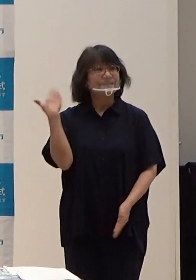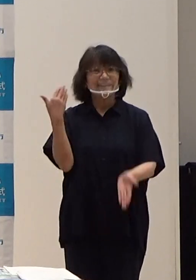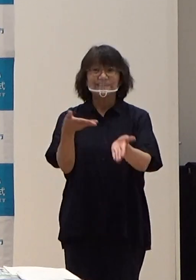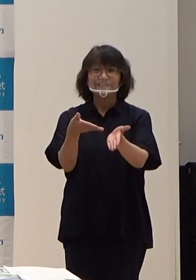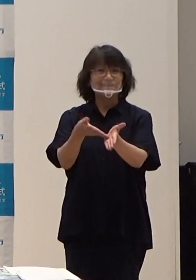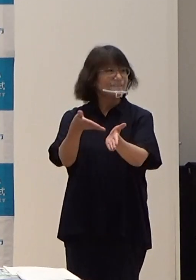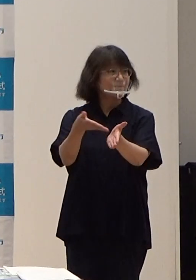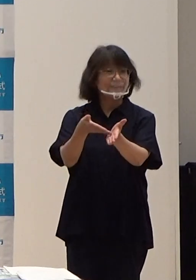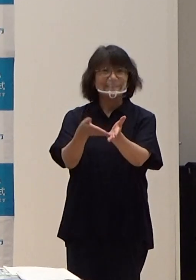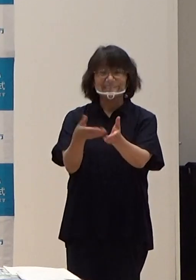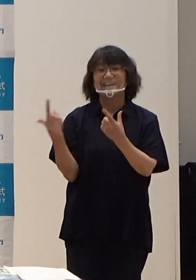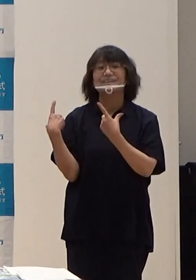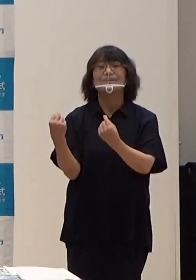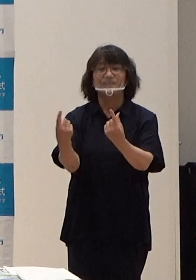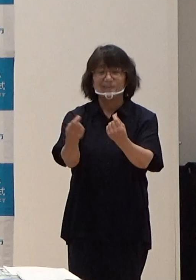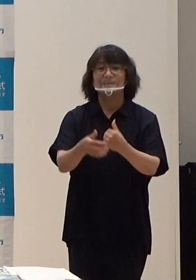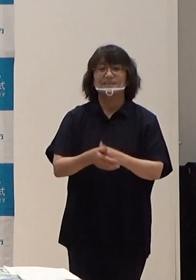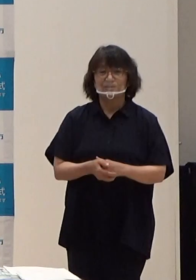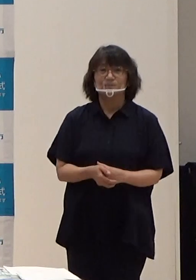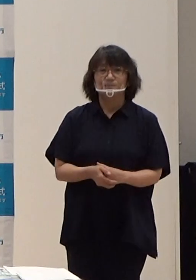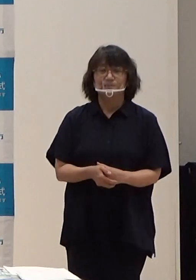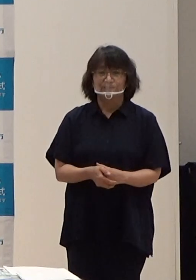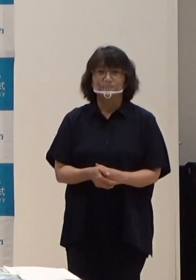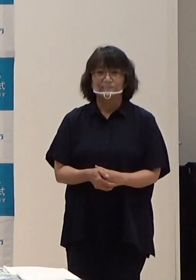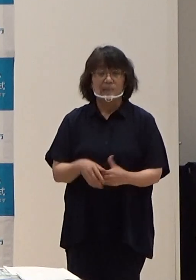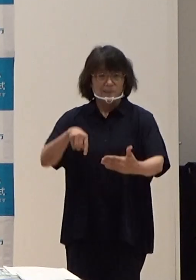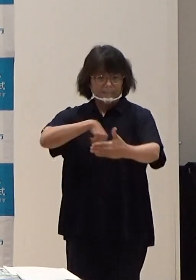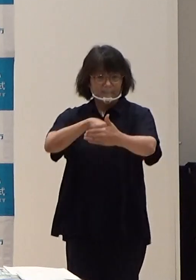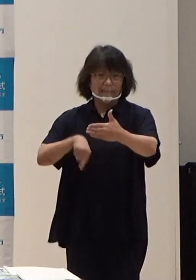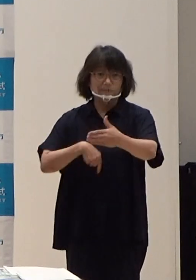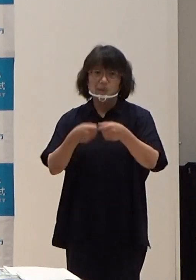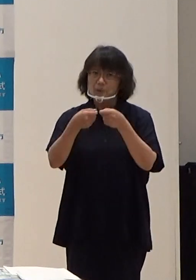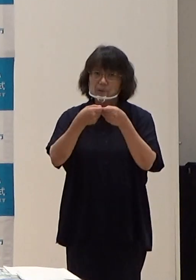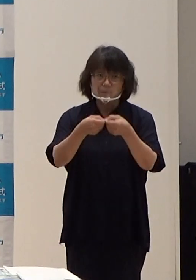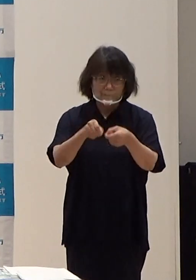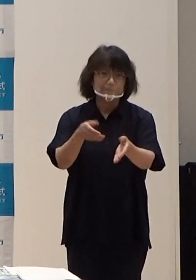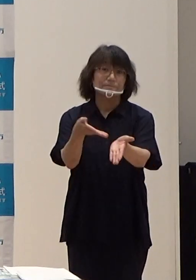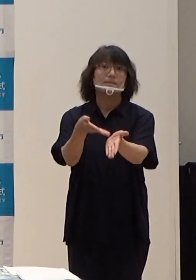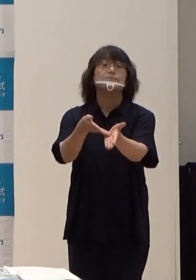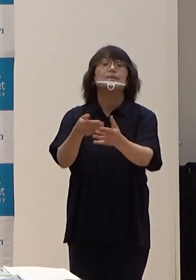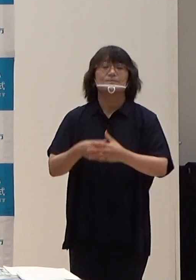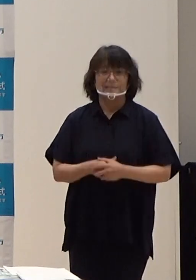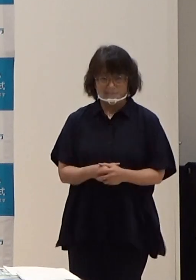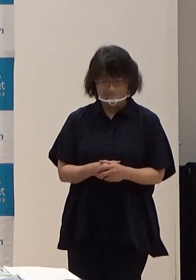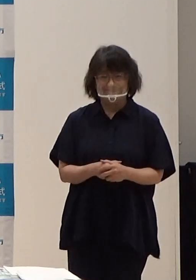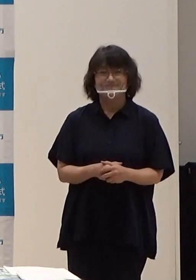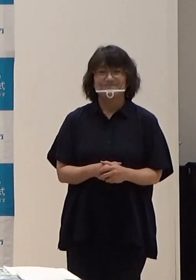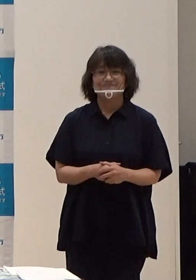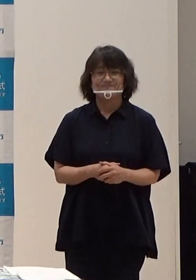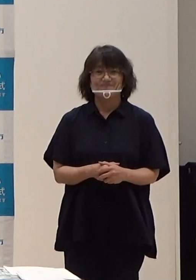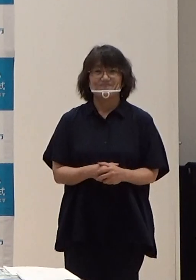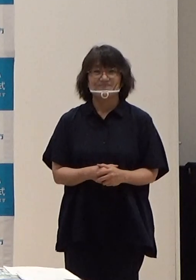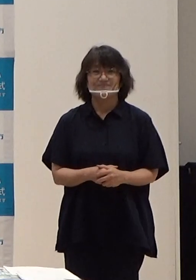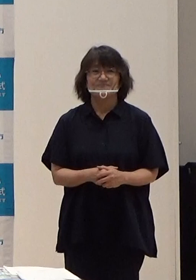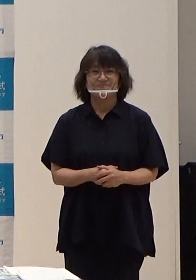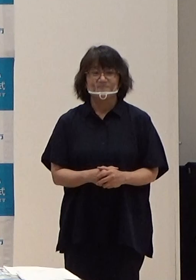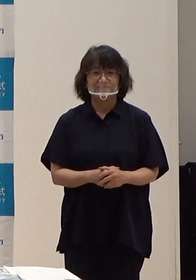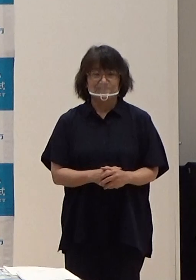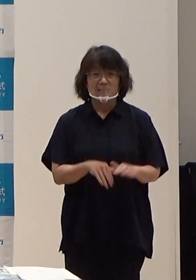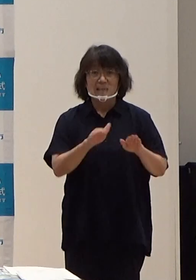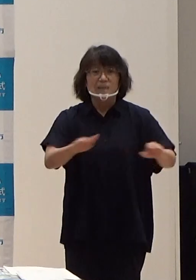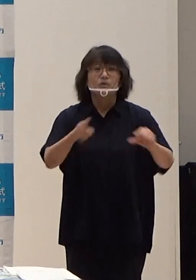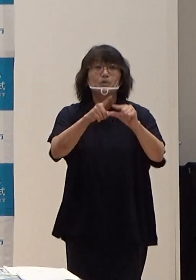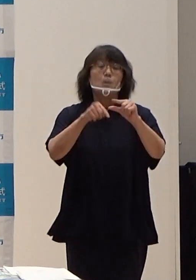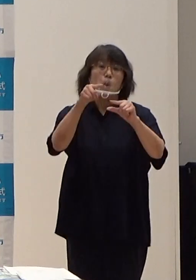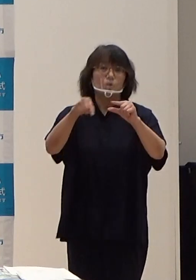料でもちょっと見ていただきましたけれども、具体的にどうするかということでございますが、これは先ほど申し上げた子ども部を中心しながらです